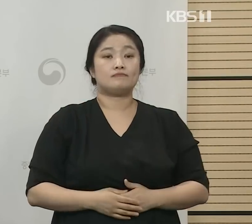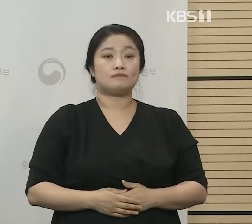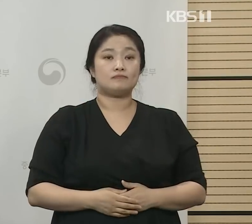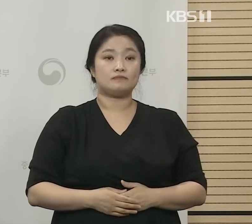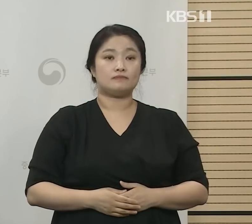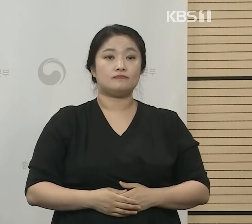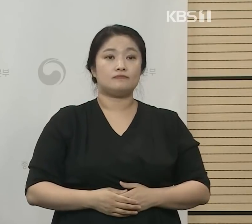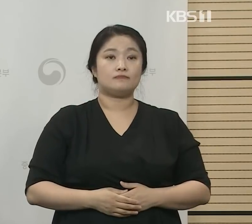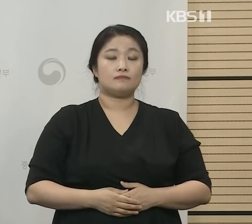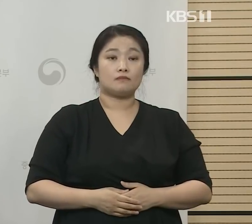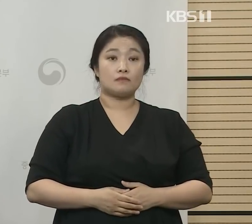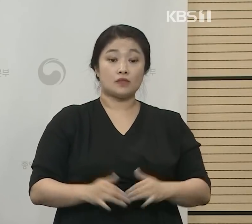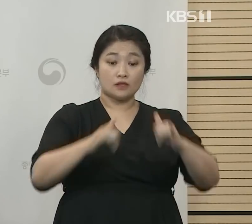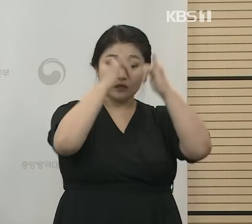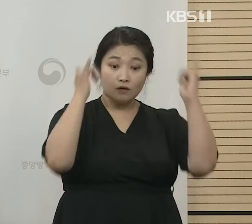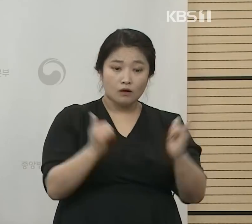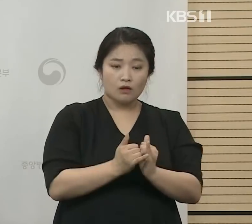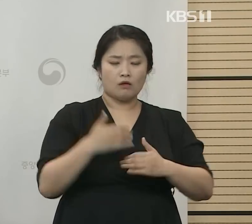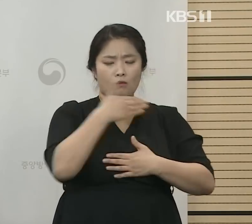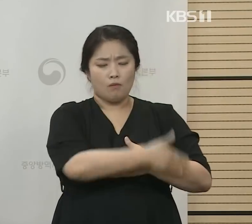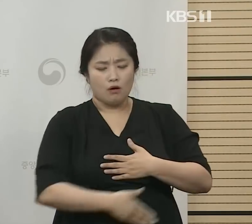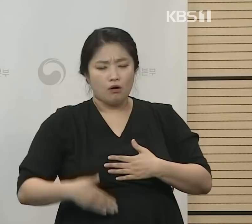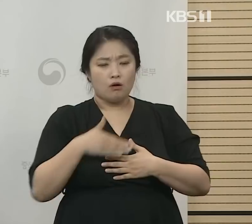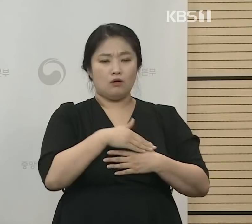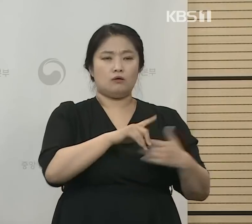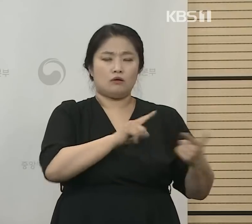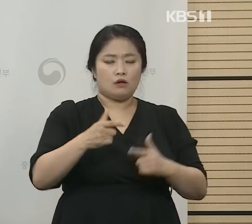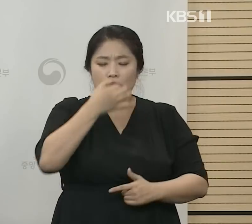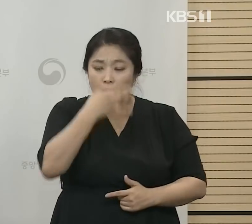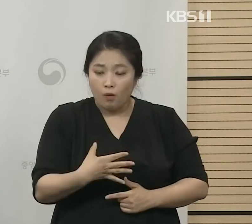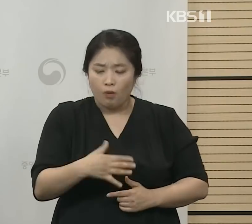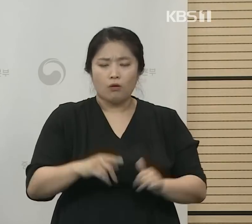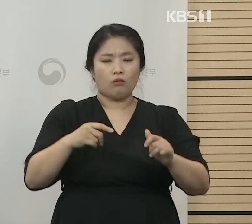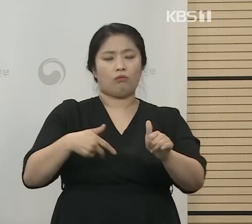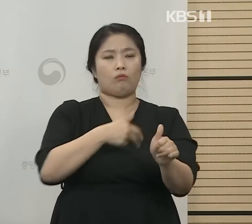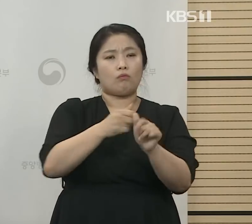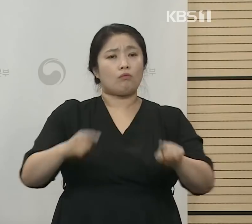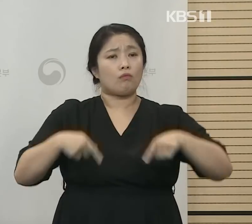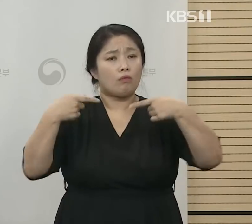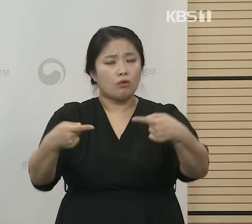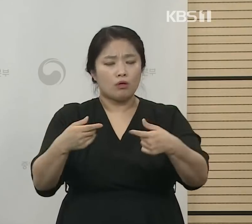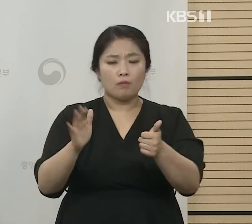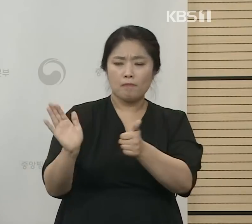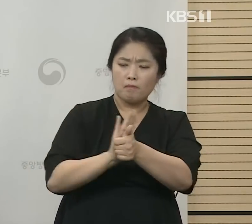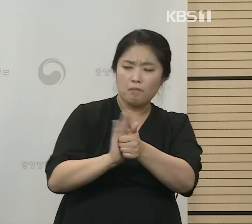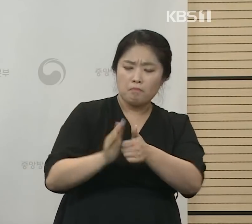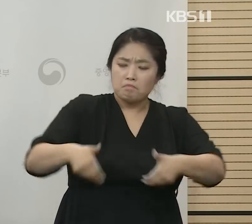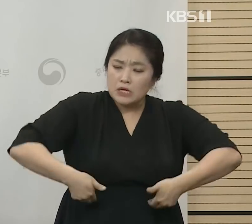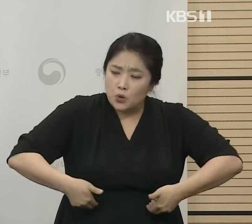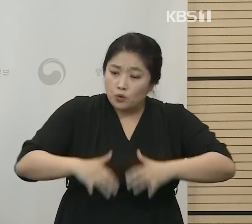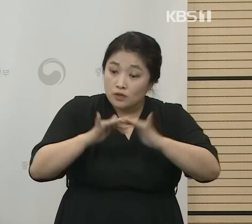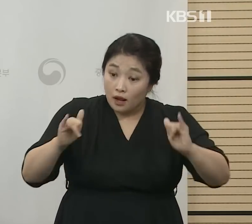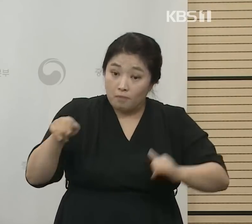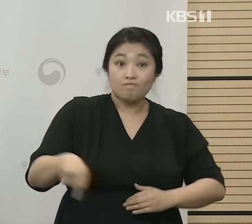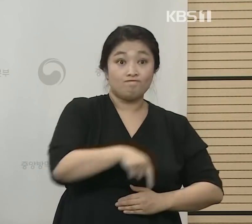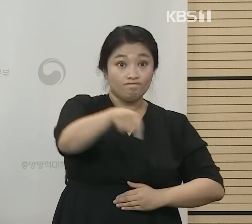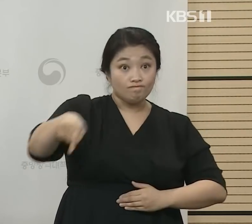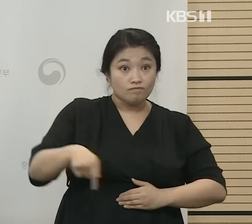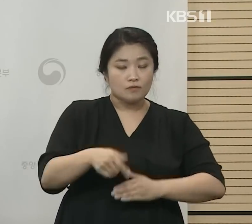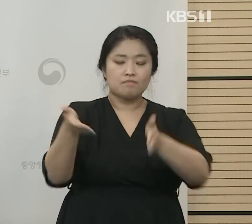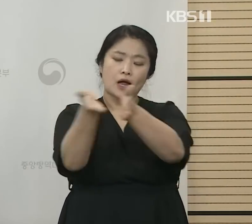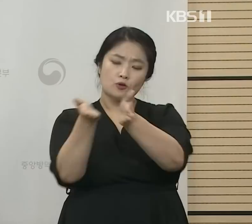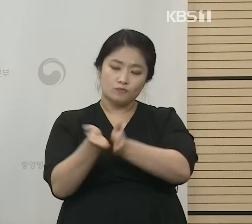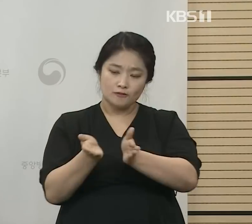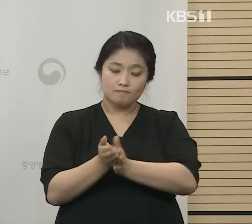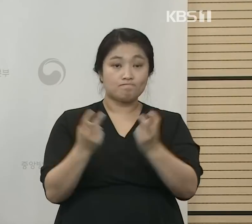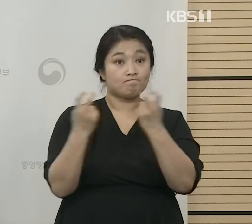하겠습니다. 사회적, 신체적 제약으로 접종 참여에 대한 특별한 배려가 필요한 대상군에 대한